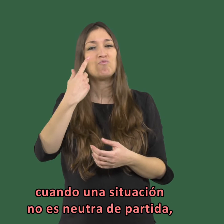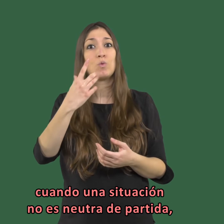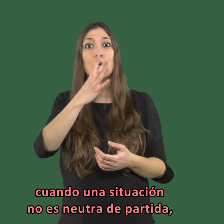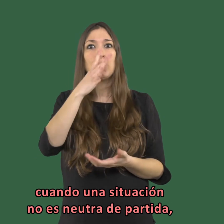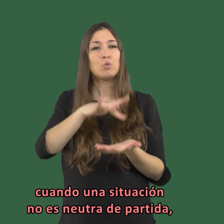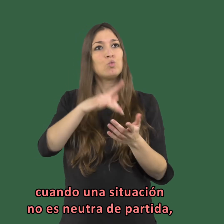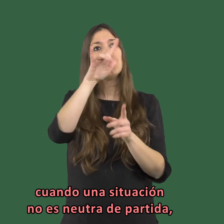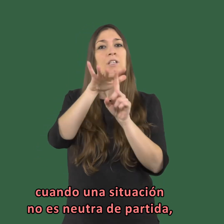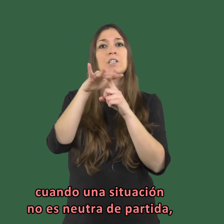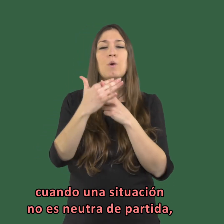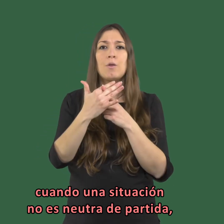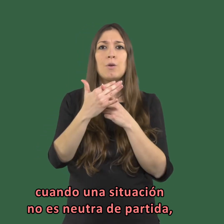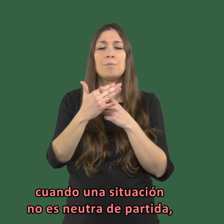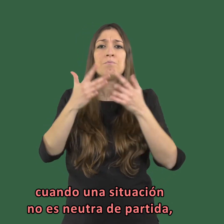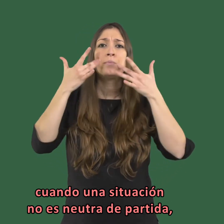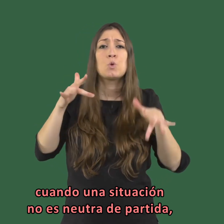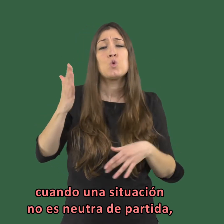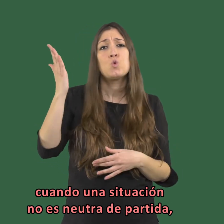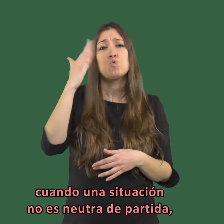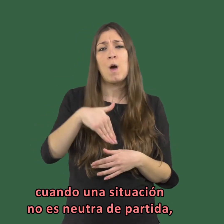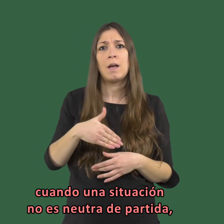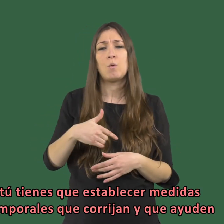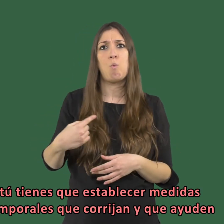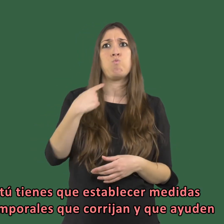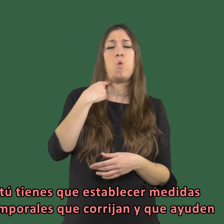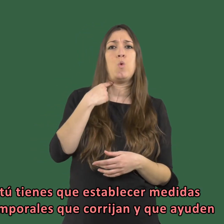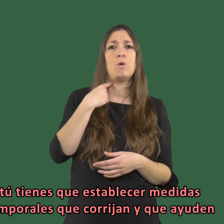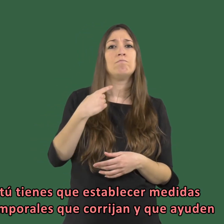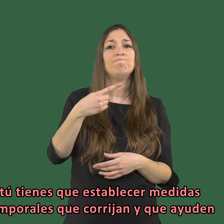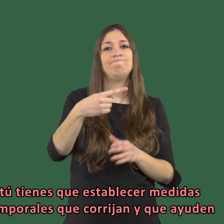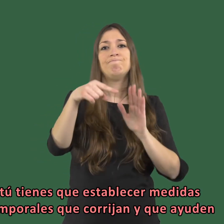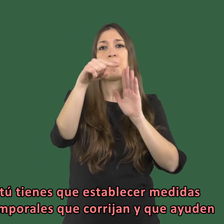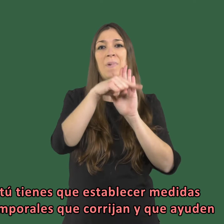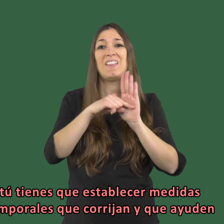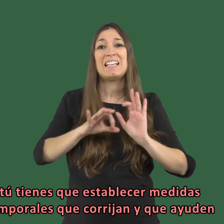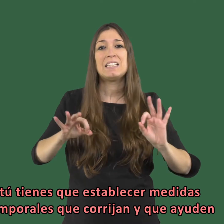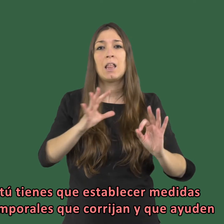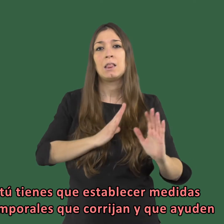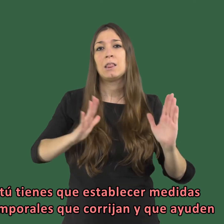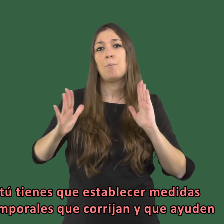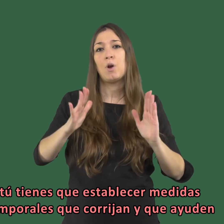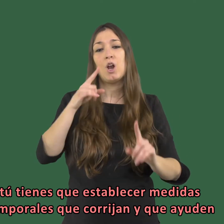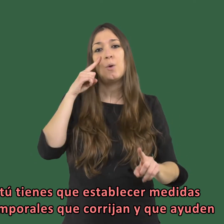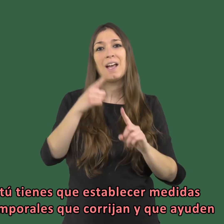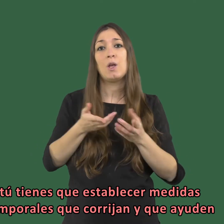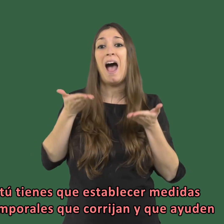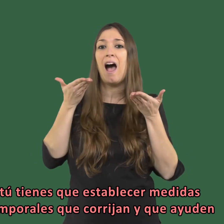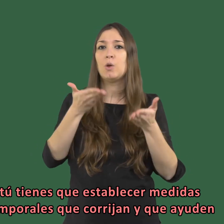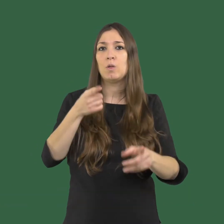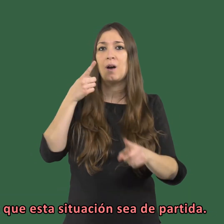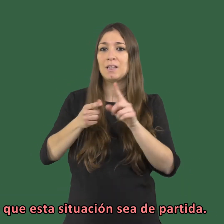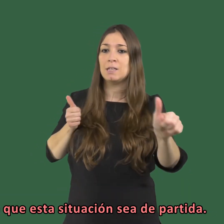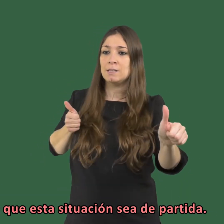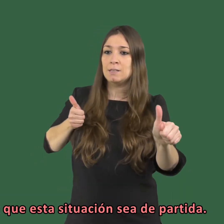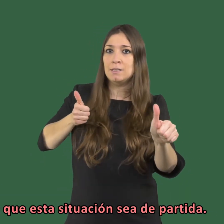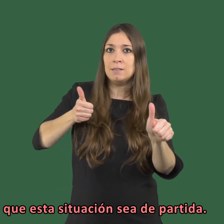porque cuando una situación no es neutra de partida, tú tienes que establecer medidas temporales que corrijan y que ayuden